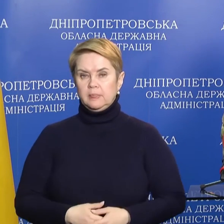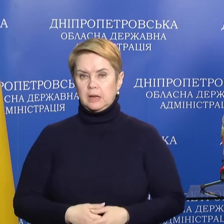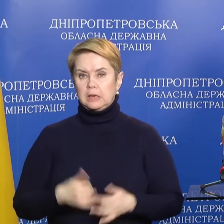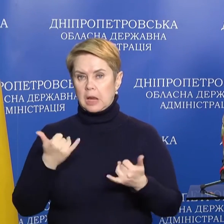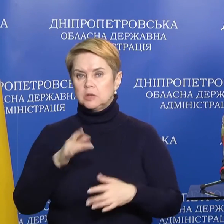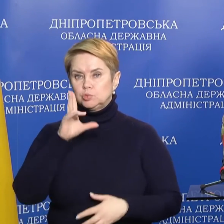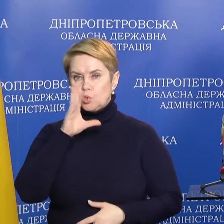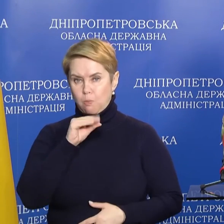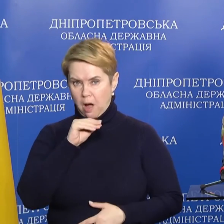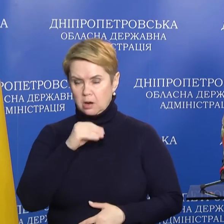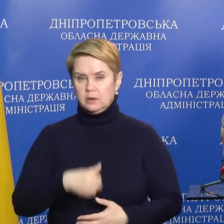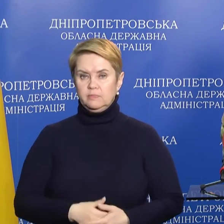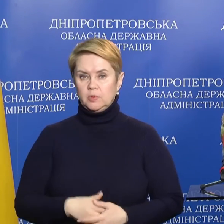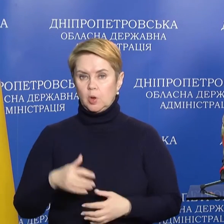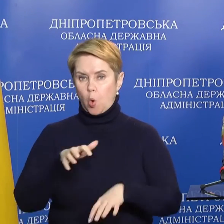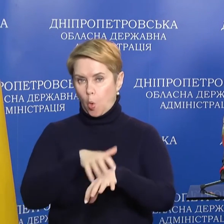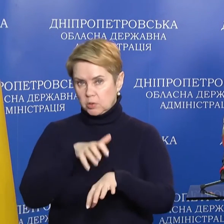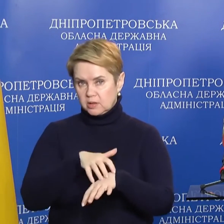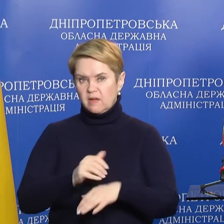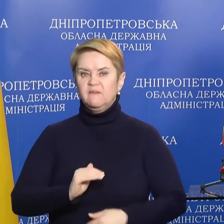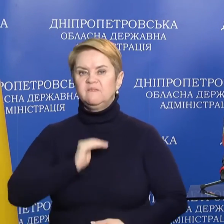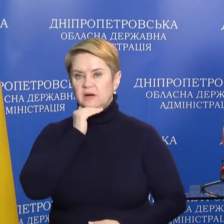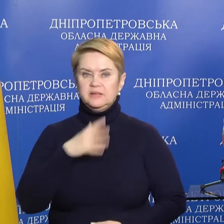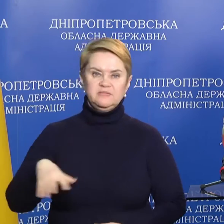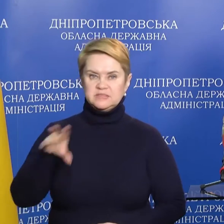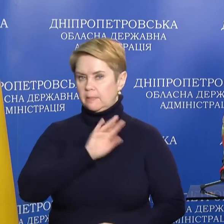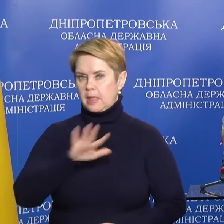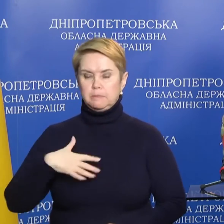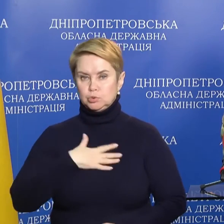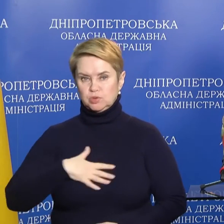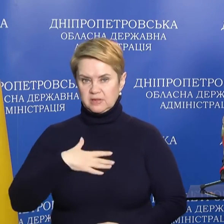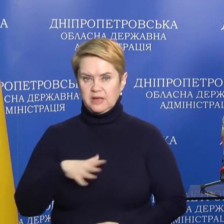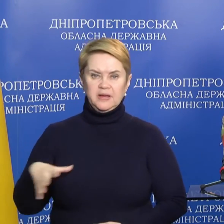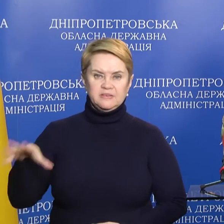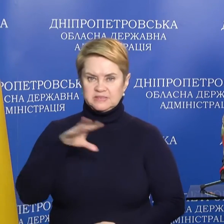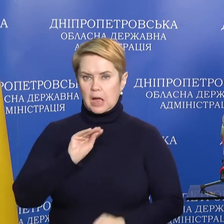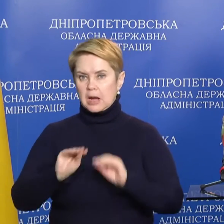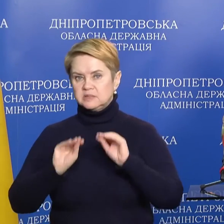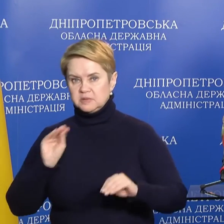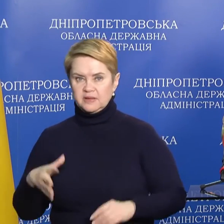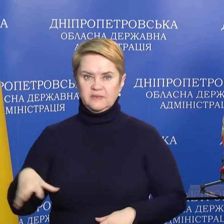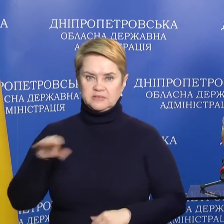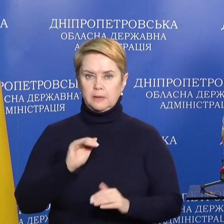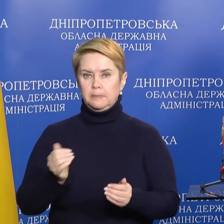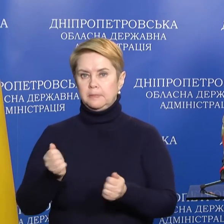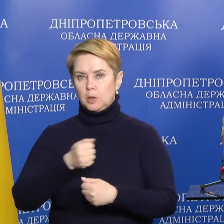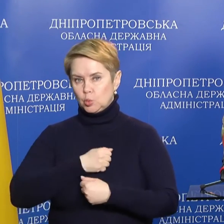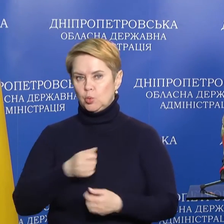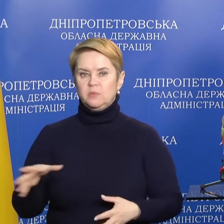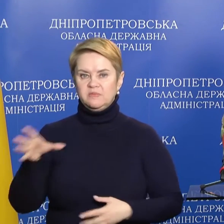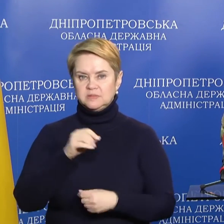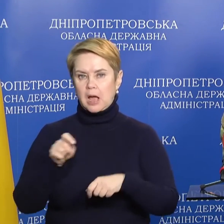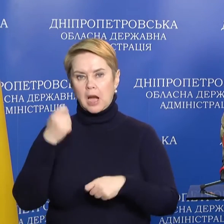Корма для собак и котиков хватит всем, не переживайте. Всех разместим, всех приютим,